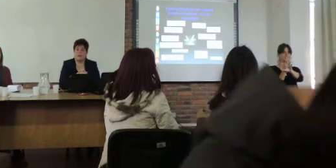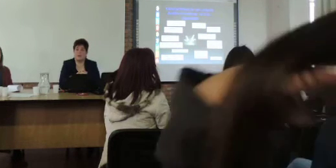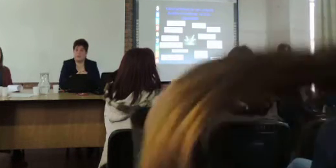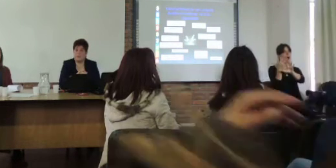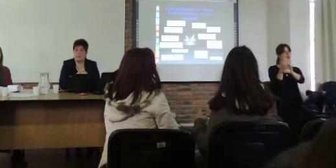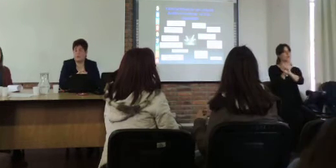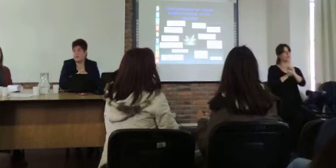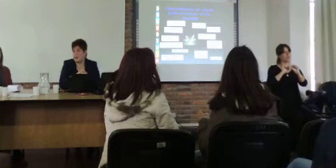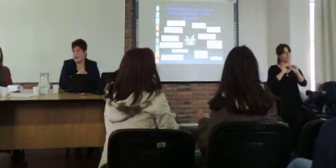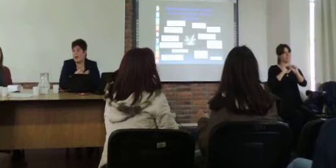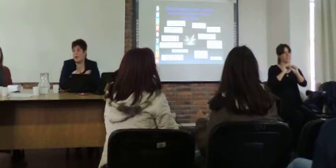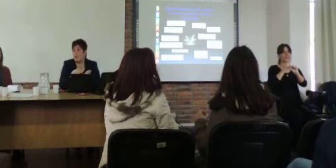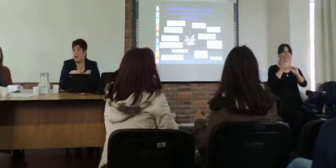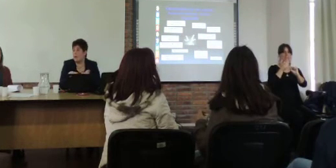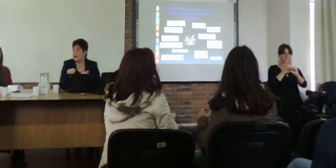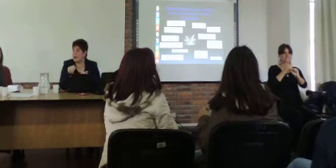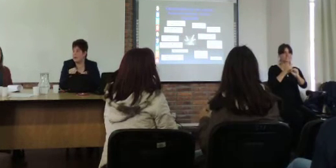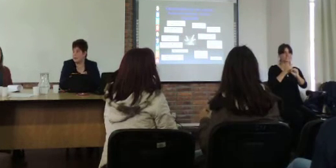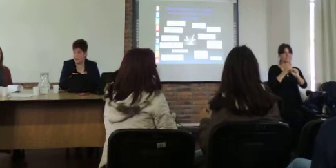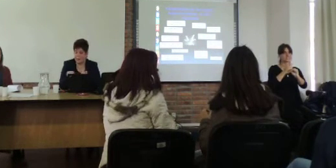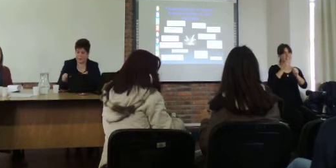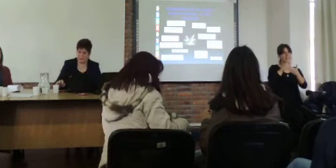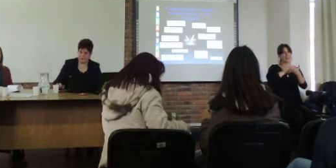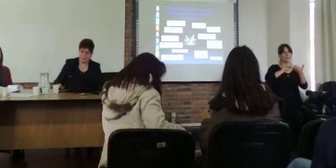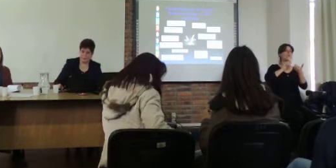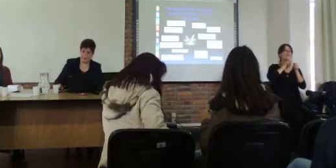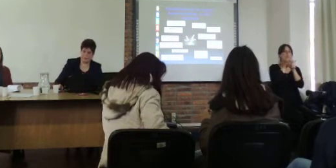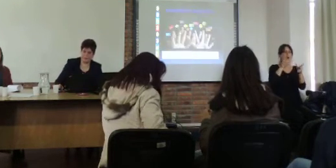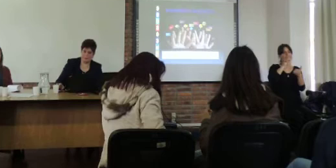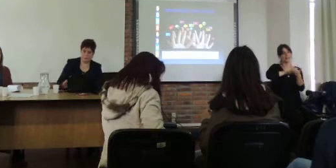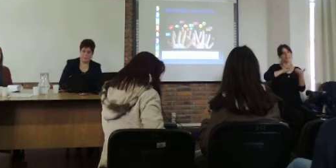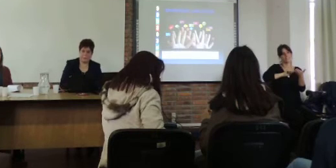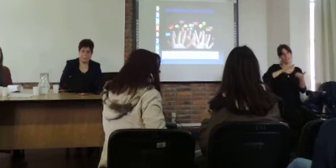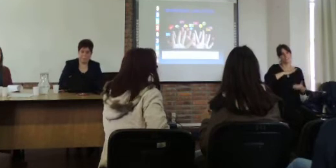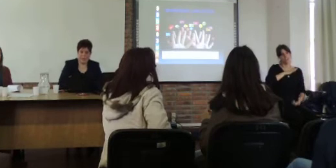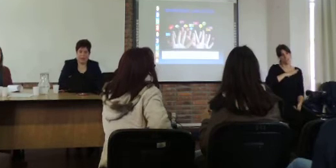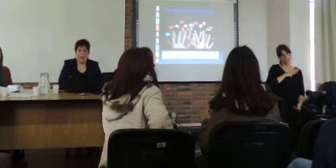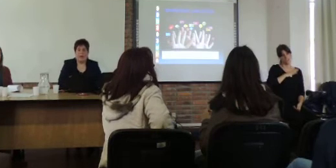pueden ser consideradas como lenguas registradas. ¿Sí?